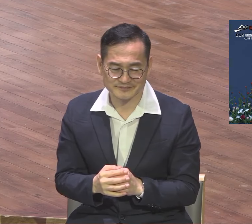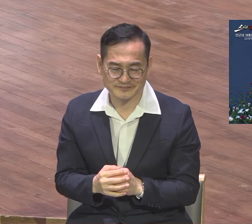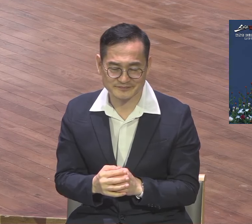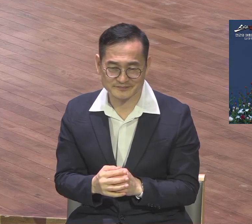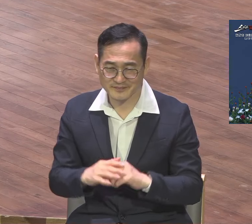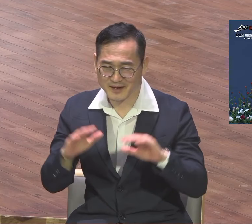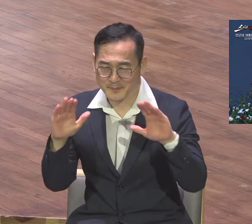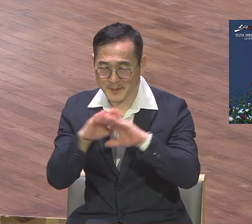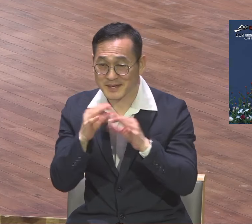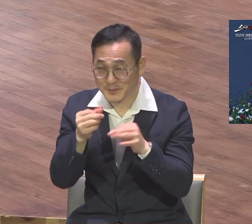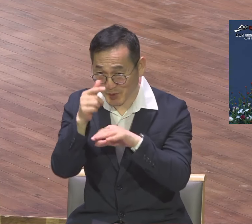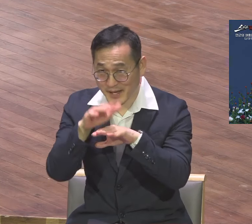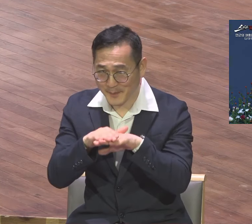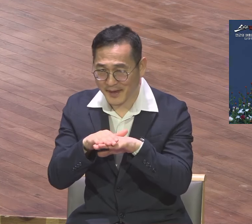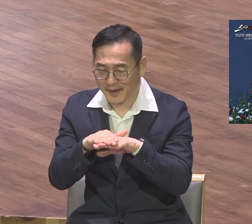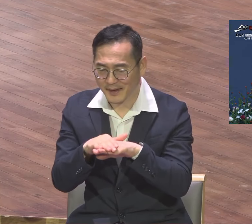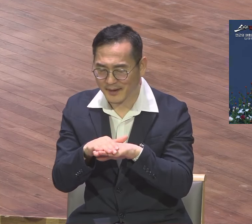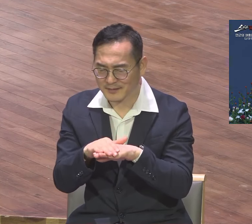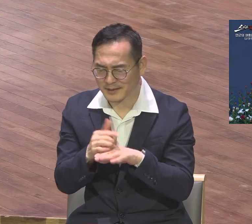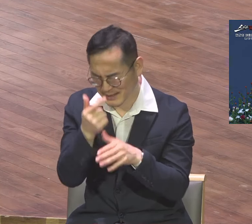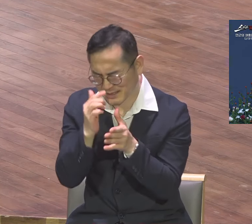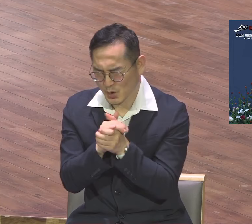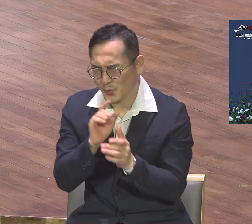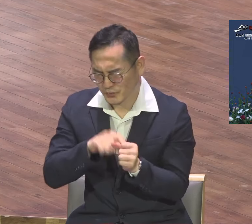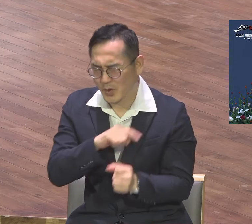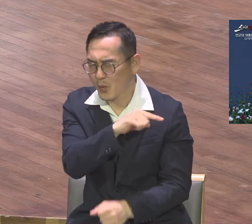심리학 기도가 중요해서 내가 기도하러 나간다.